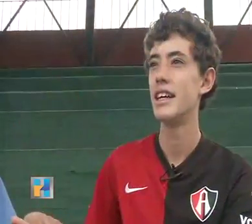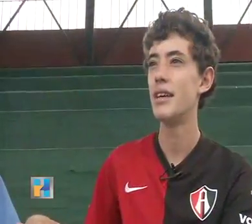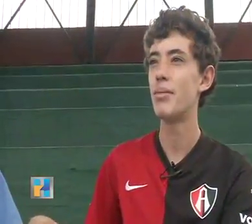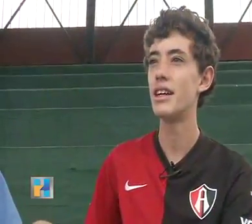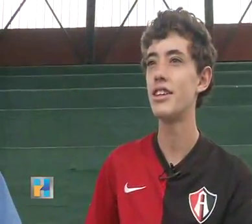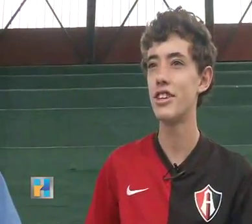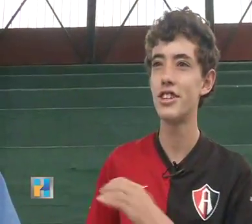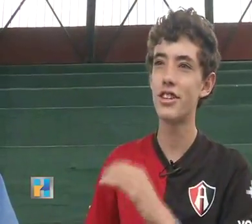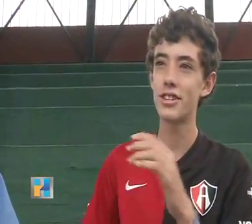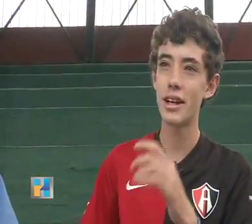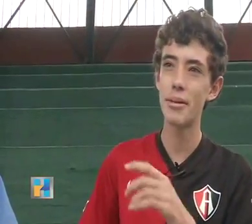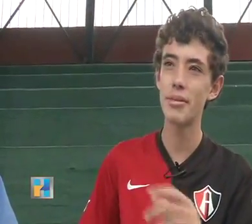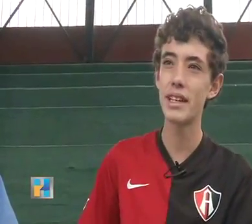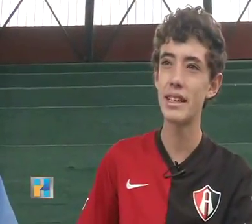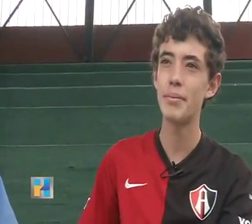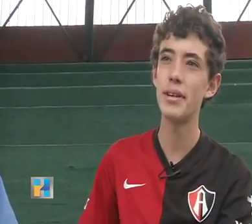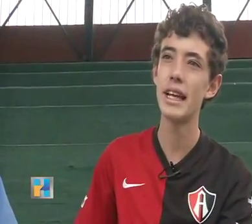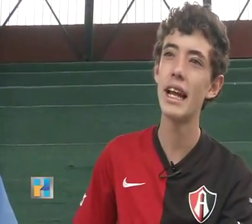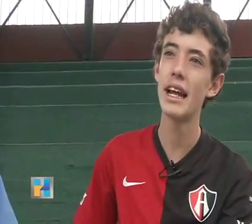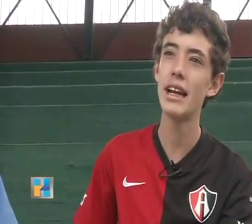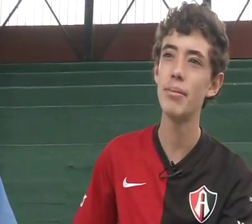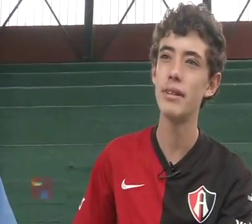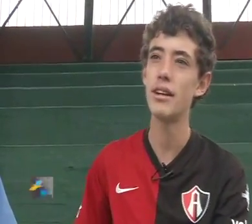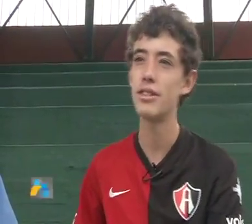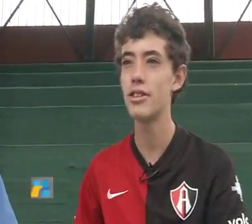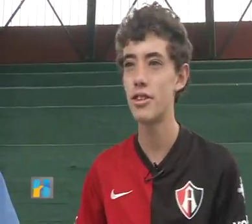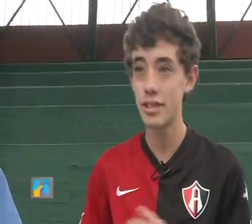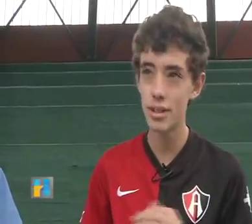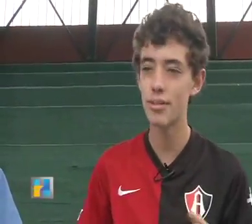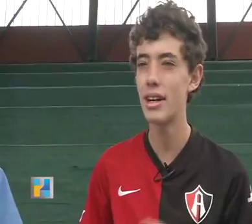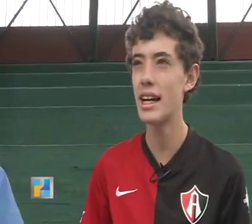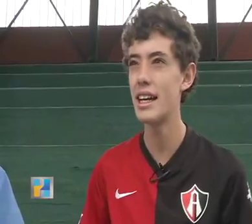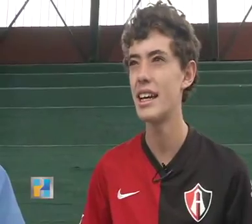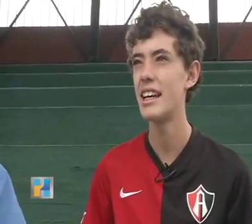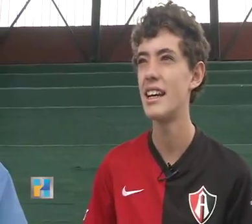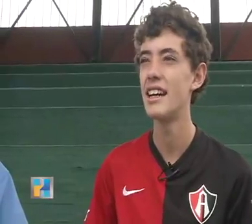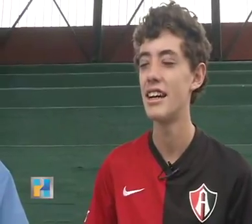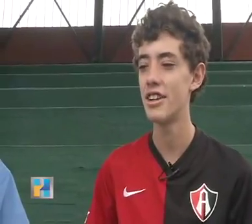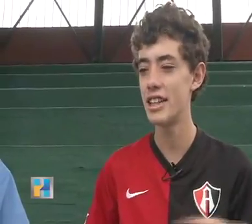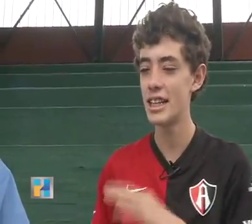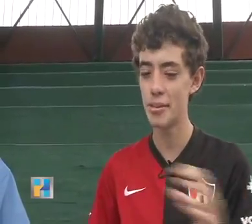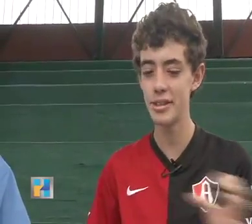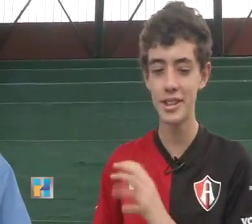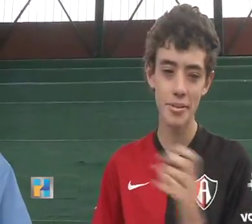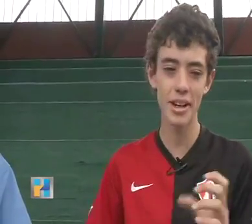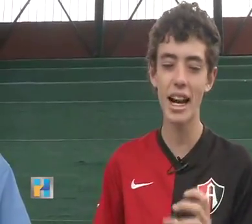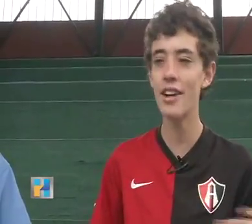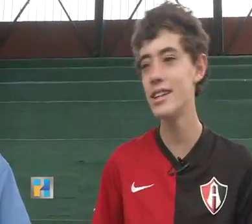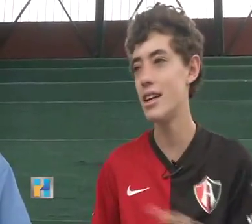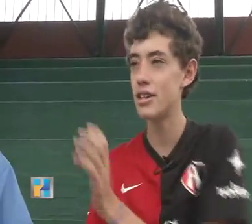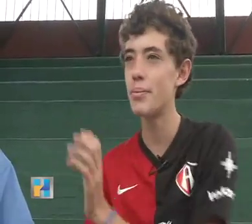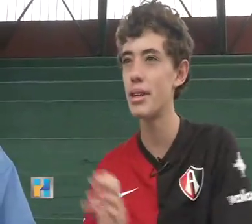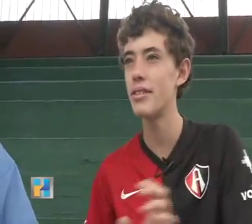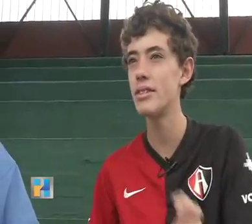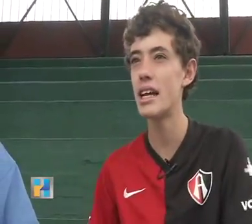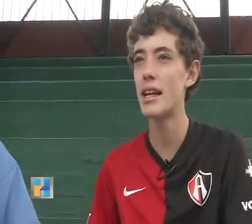por eso nosotros que vemos que se empiezan a reír, pues ya nosotros como que nos sentimos como raros y los empezamos a